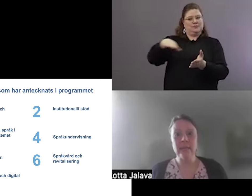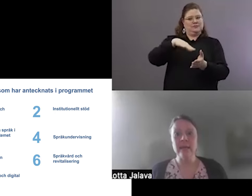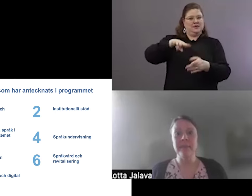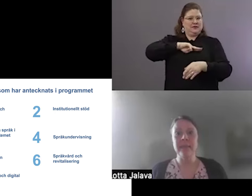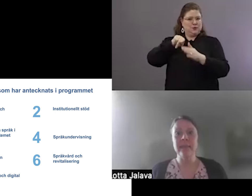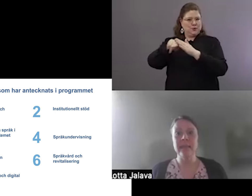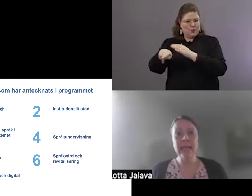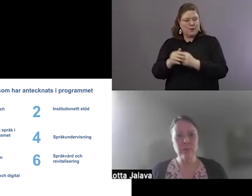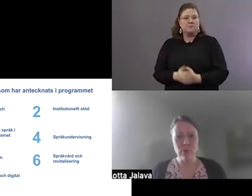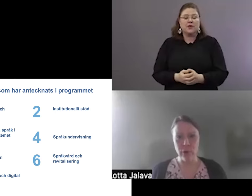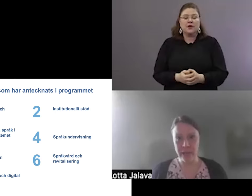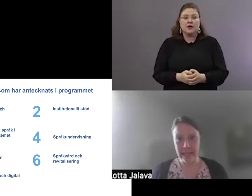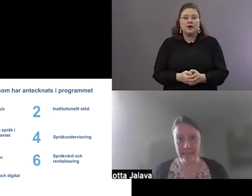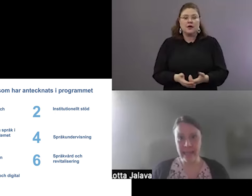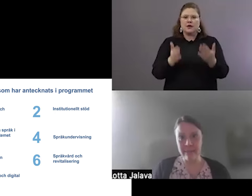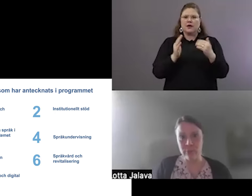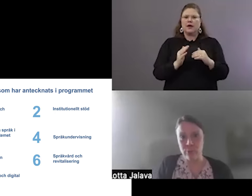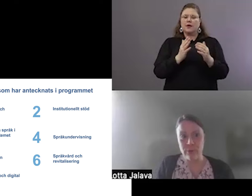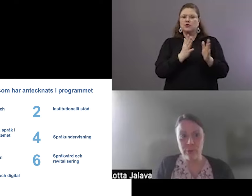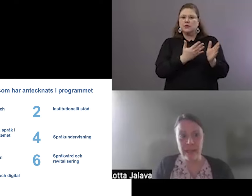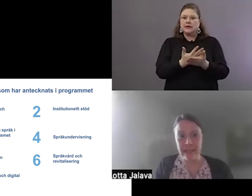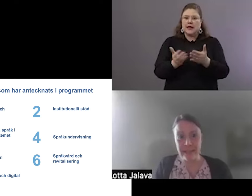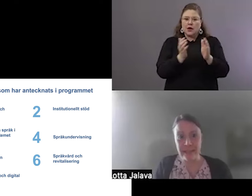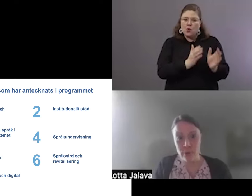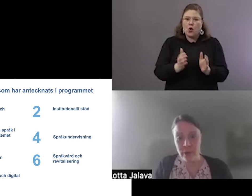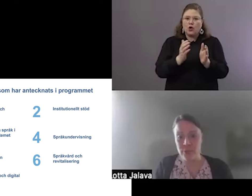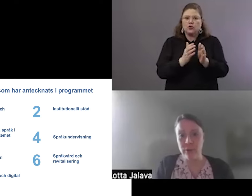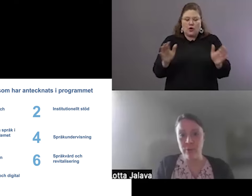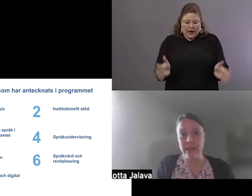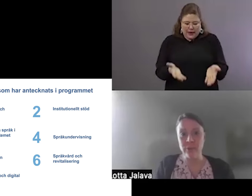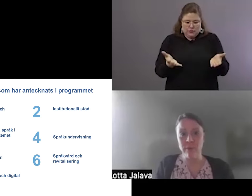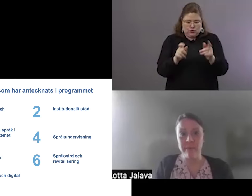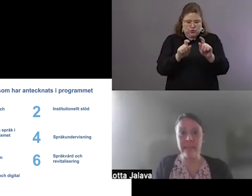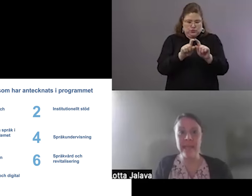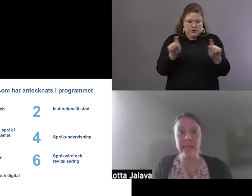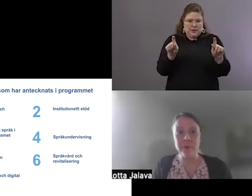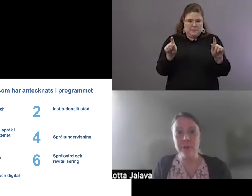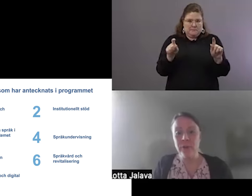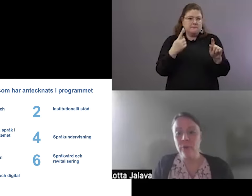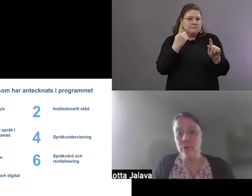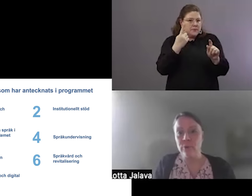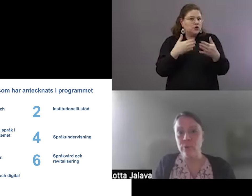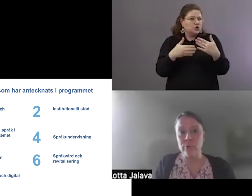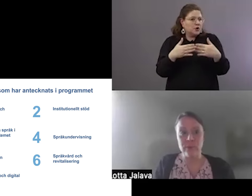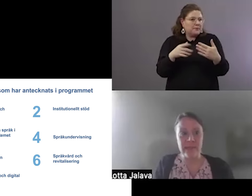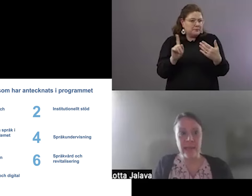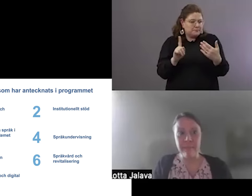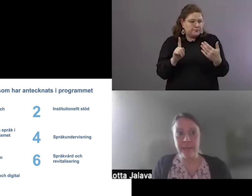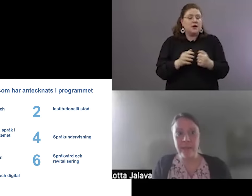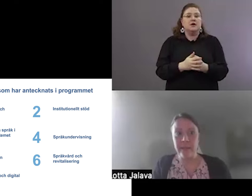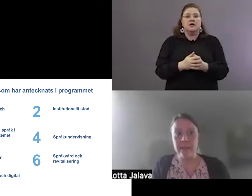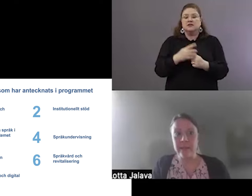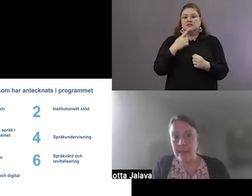täällä kielen huollon ja kielten elvytyksen yhtenä teemakokonaisuuden yhtenä toimenpiteenä on puhuttu